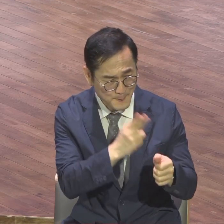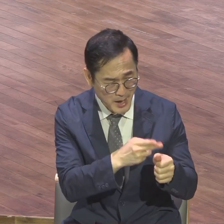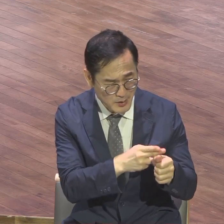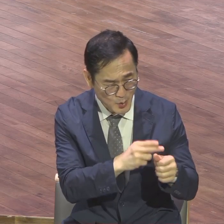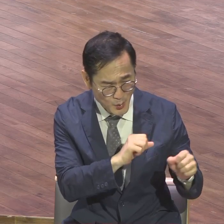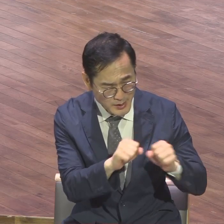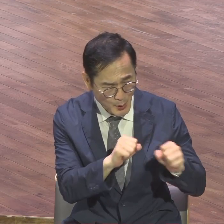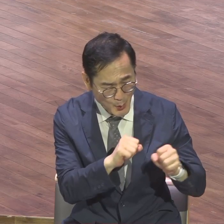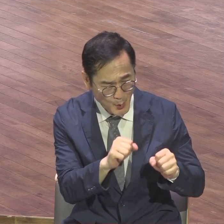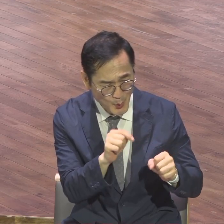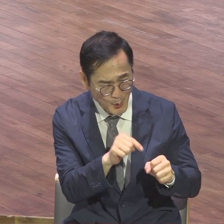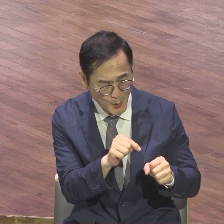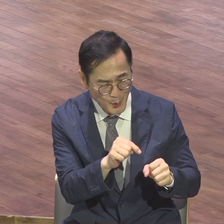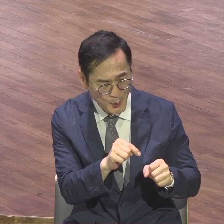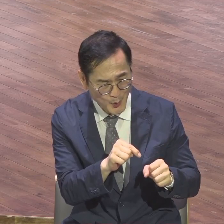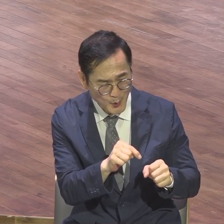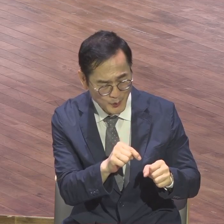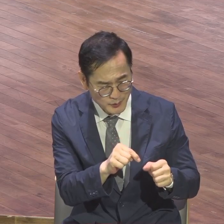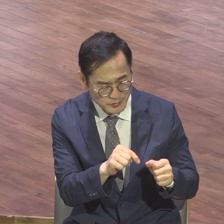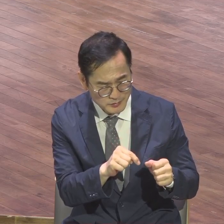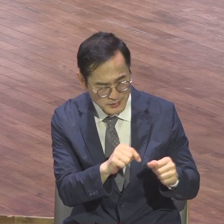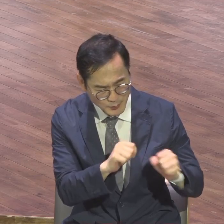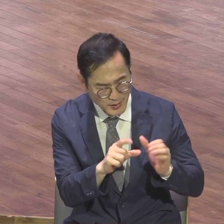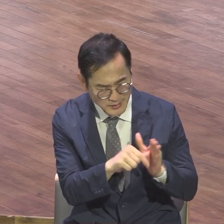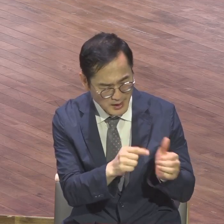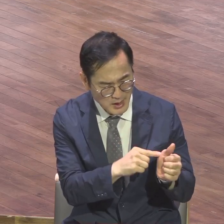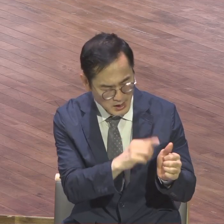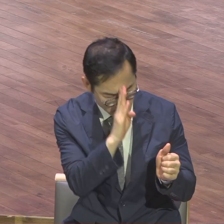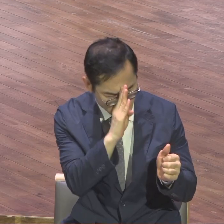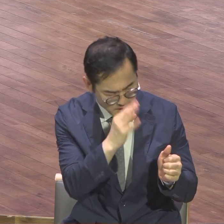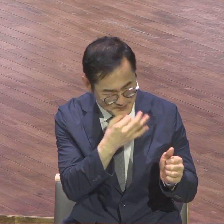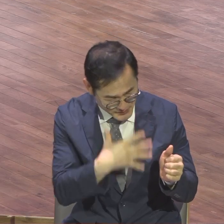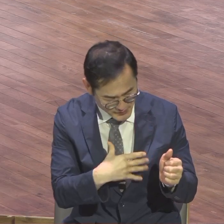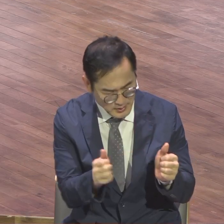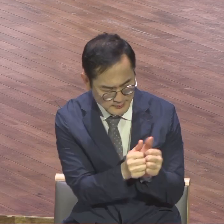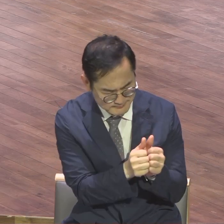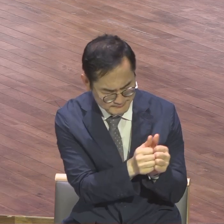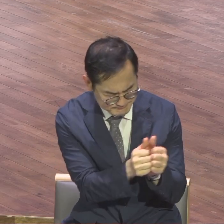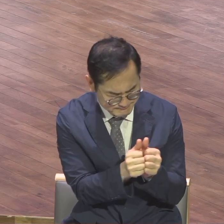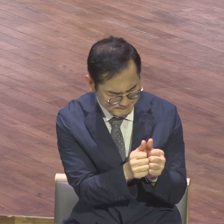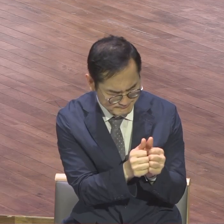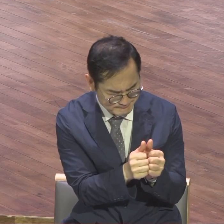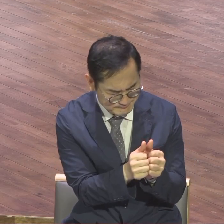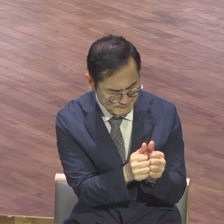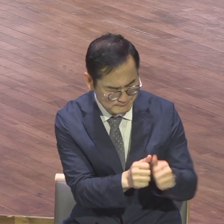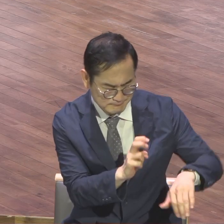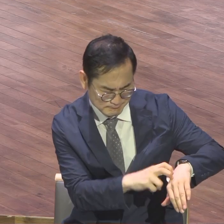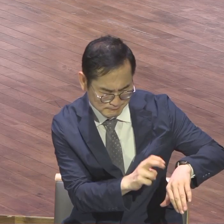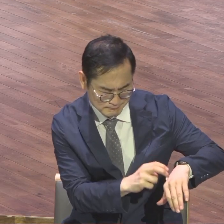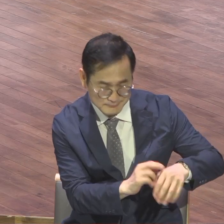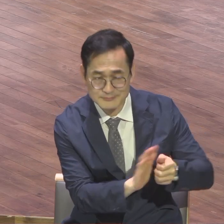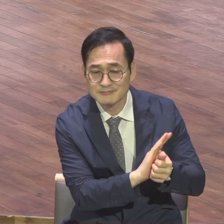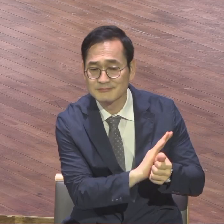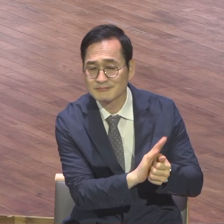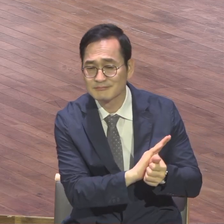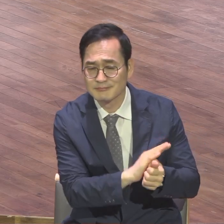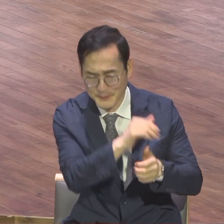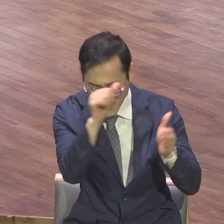사역의 목격자요 주치의로서 평생을 함께했습니다. 디모데후서 4장 11절에